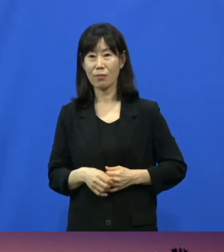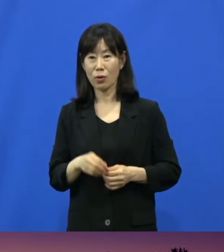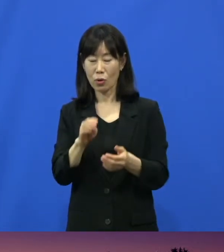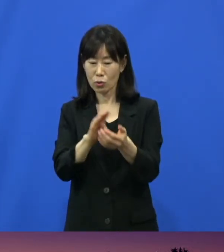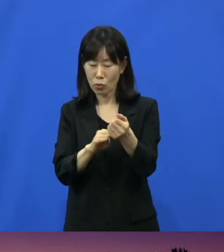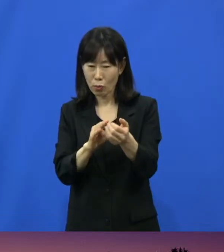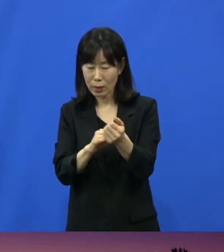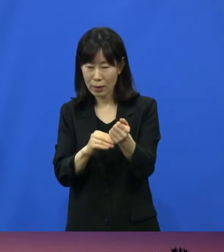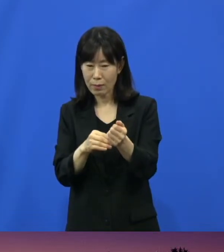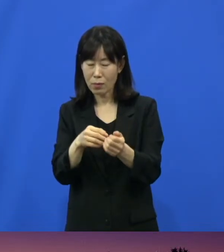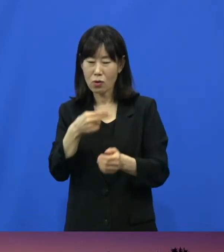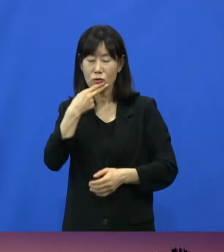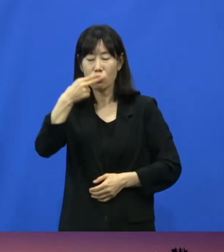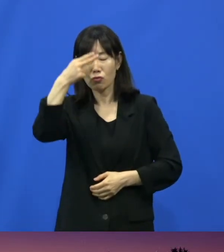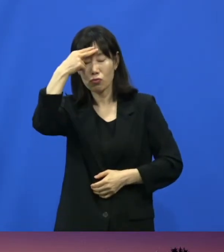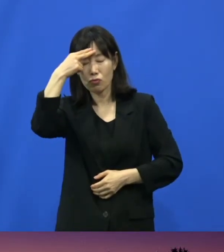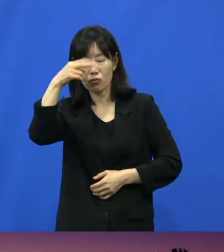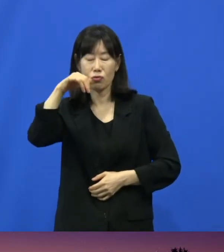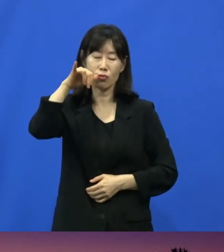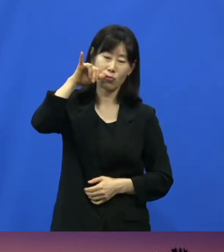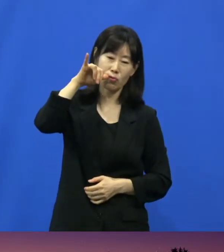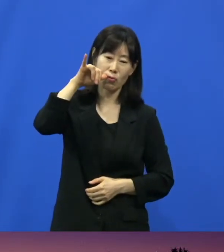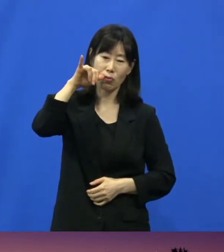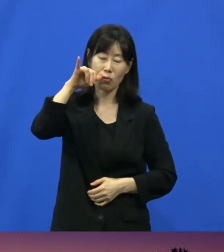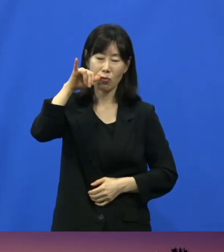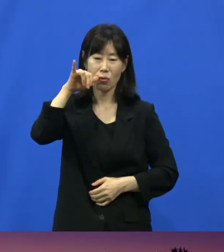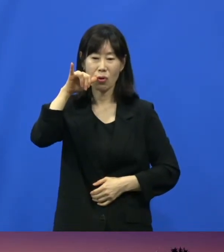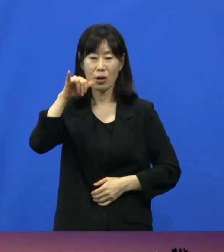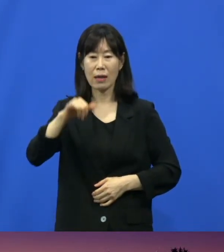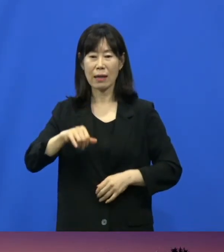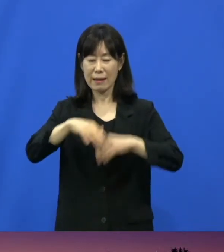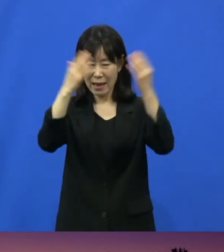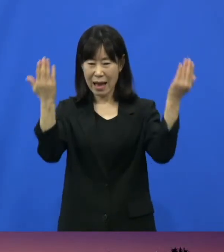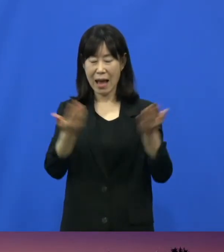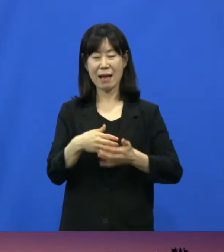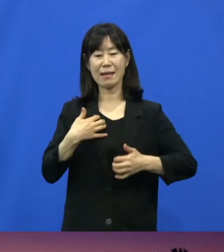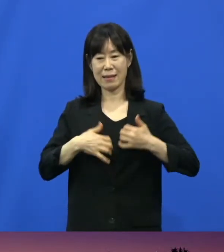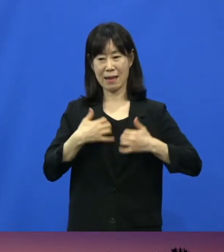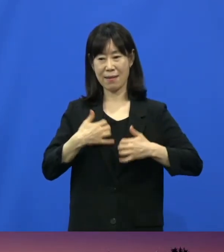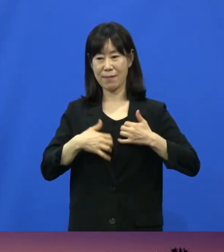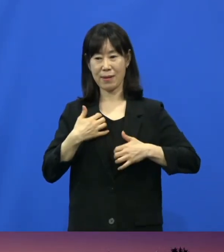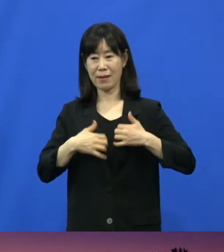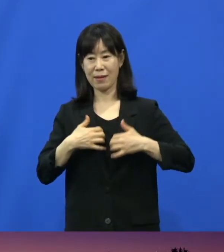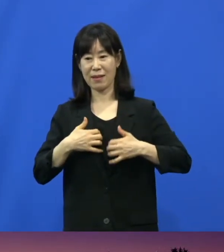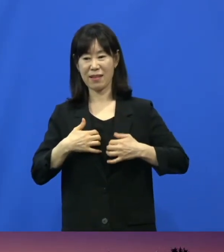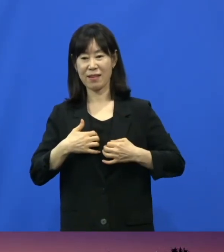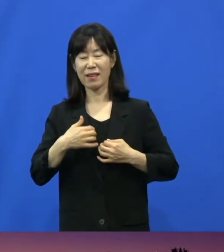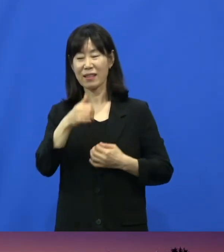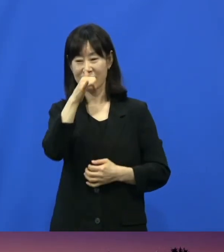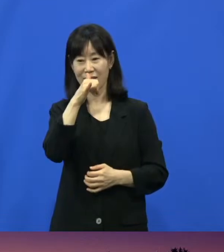도박이든 술이든 다 중독되는 게 그게 재미가 있는 거예요. 즐거움을 주는 거예요.